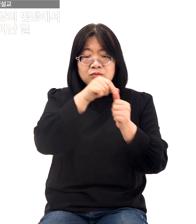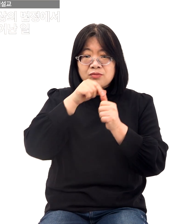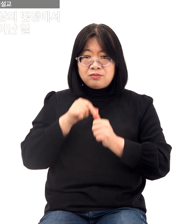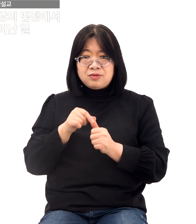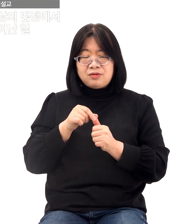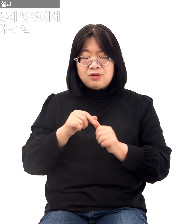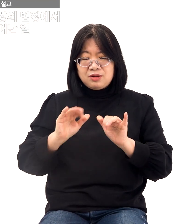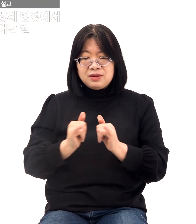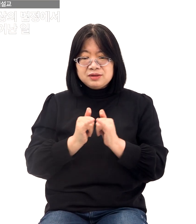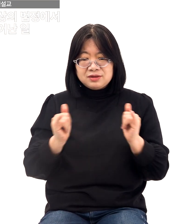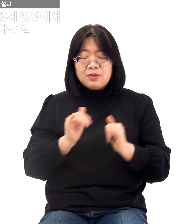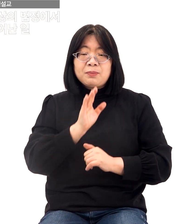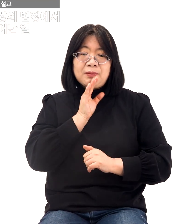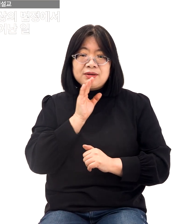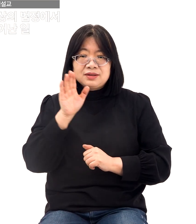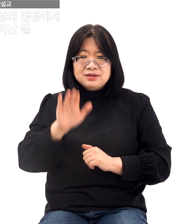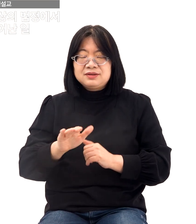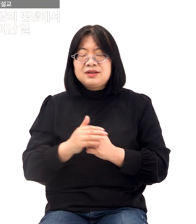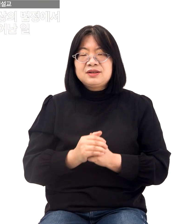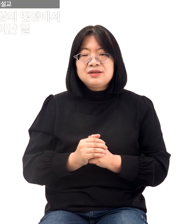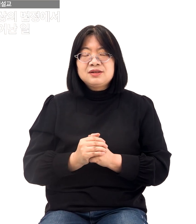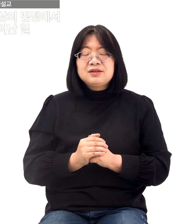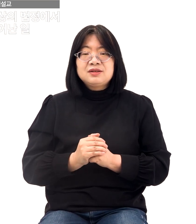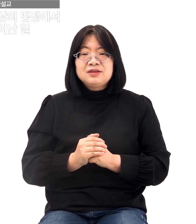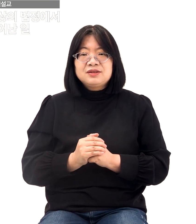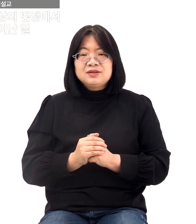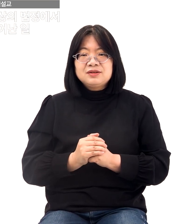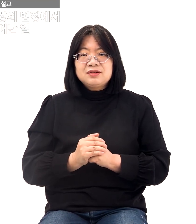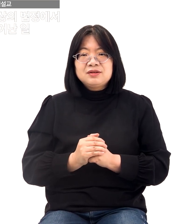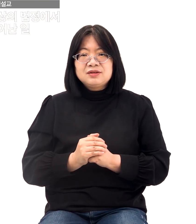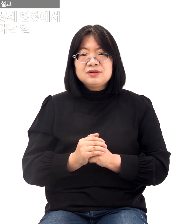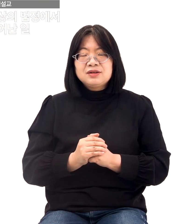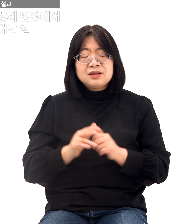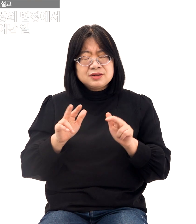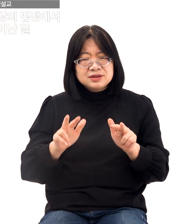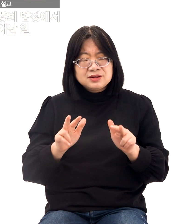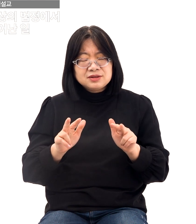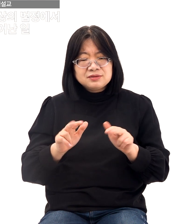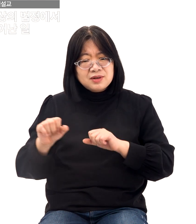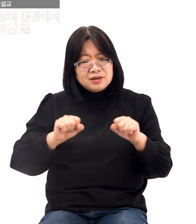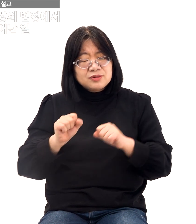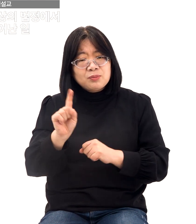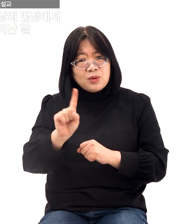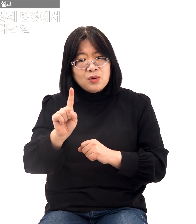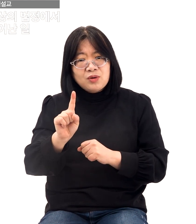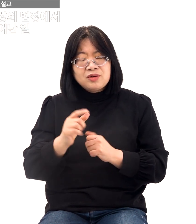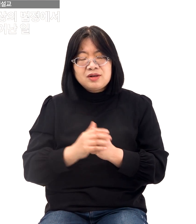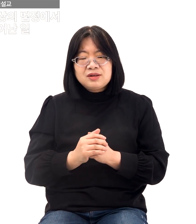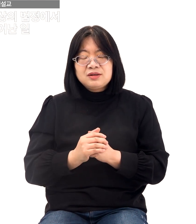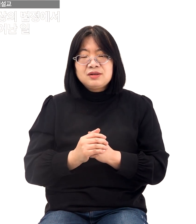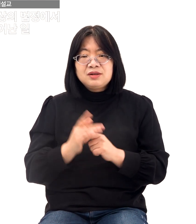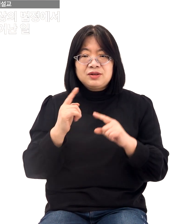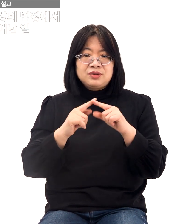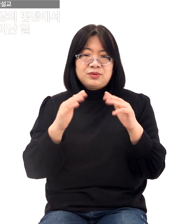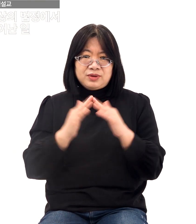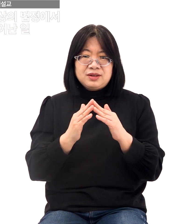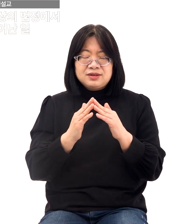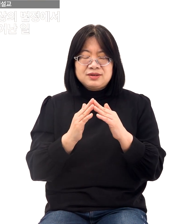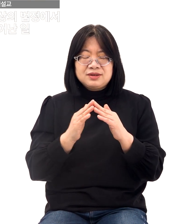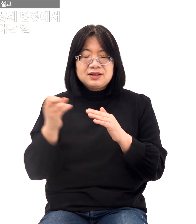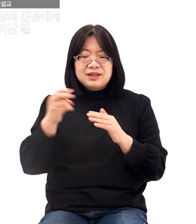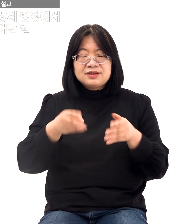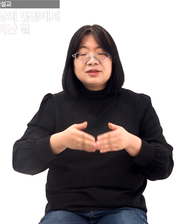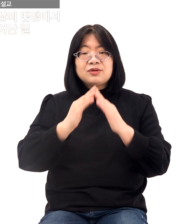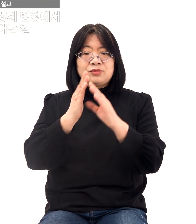건짐받은 백성임에도 불구하고 그러면서 지금 뭘 하고 있다고요? 성전을